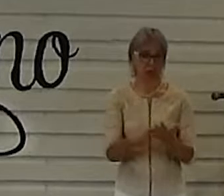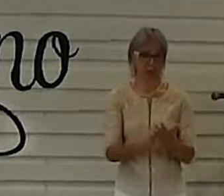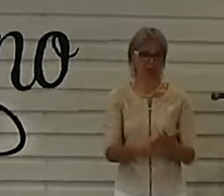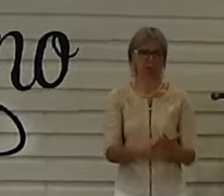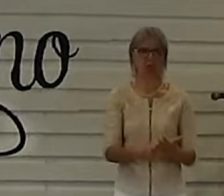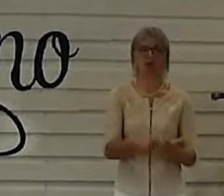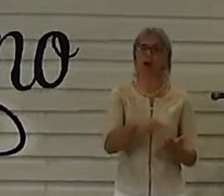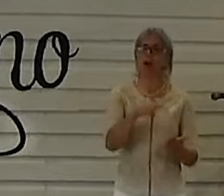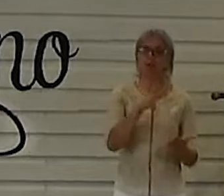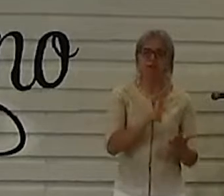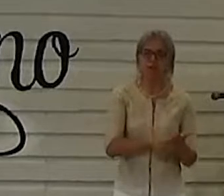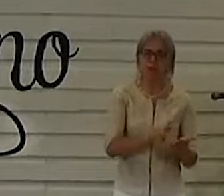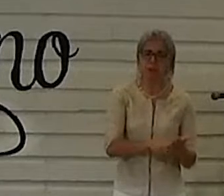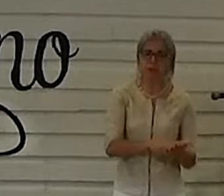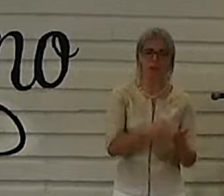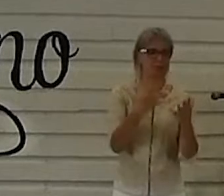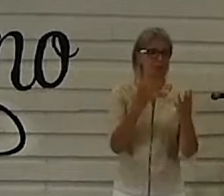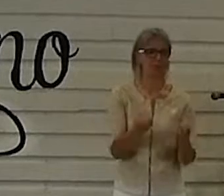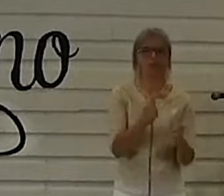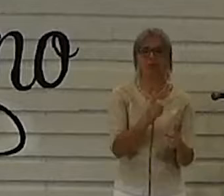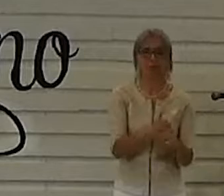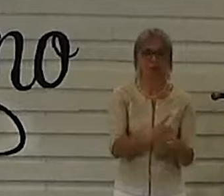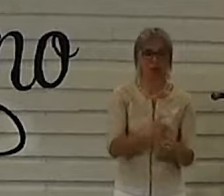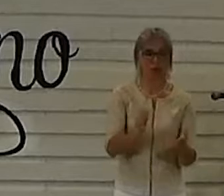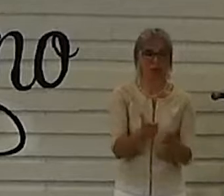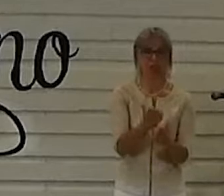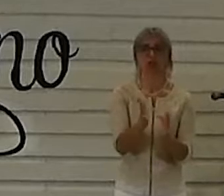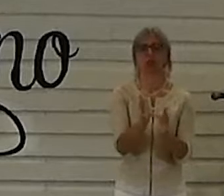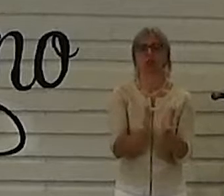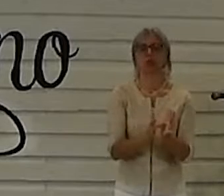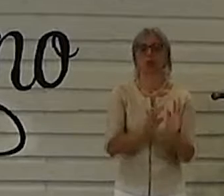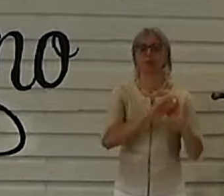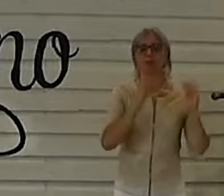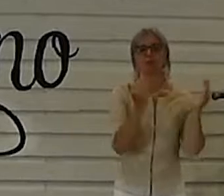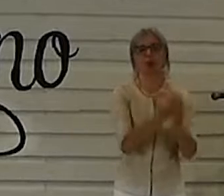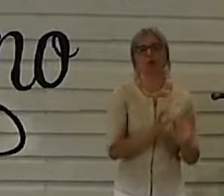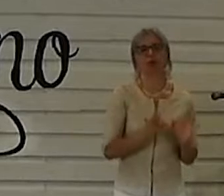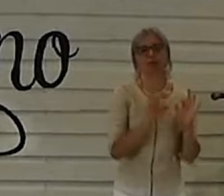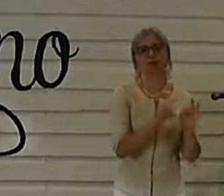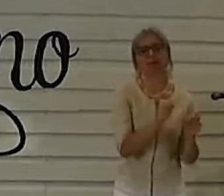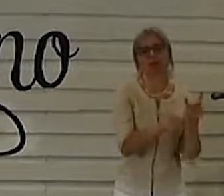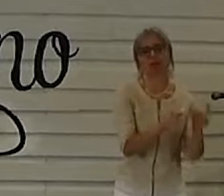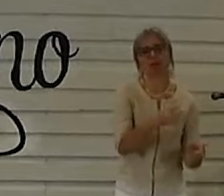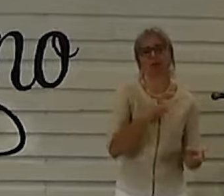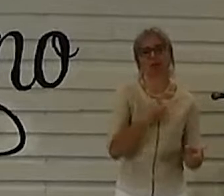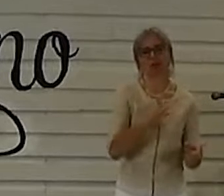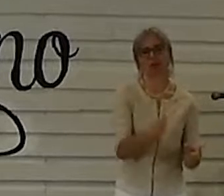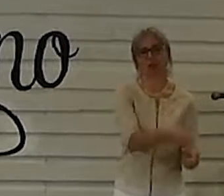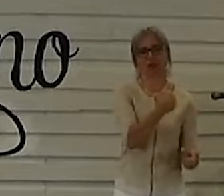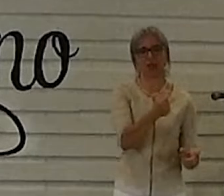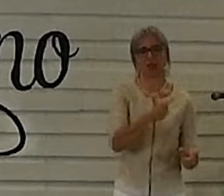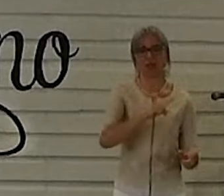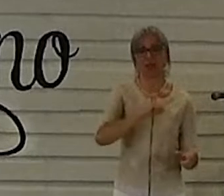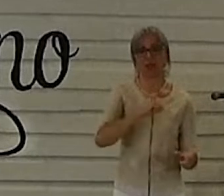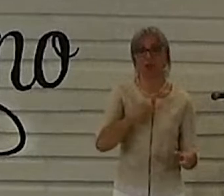accettato, che Cristo Gesù è venuto nel mondo per salvare i peccatori, dei quali io sono il primo.